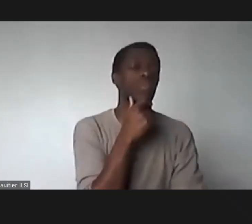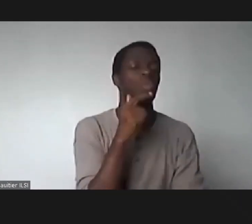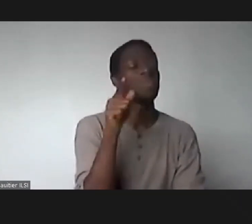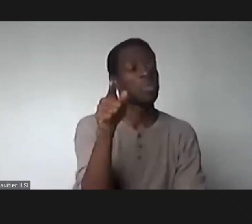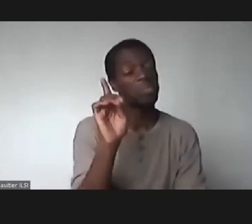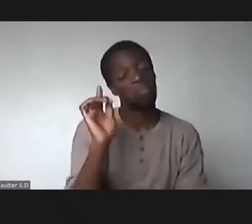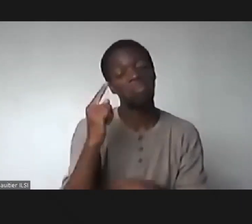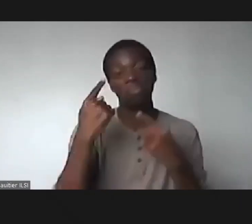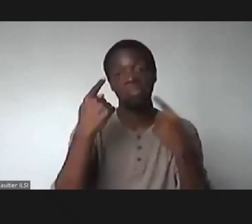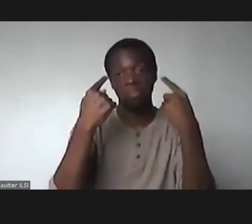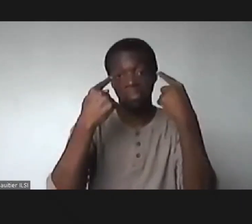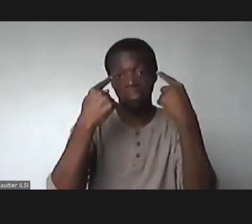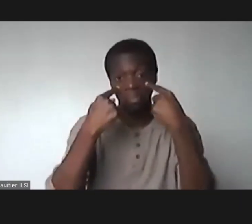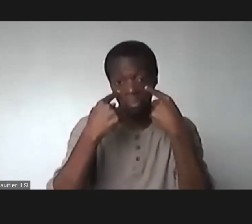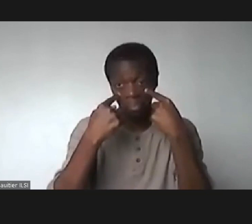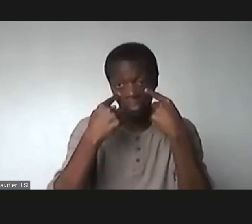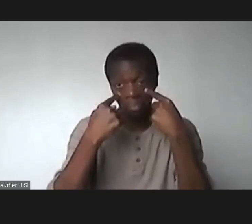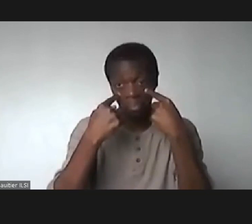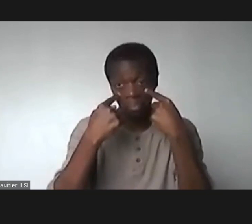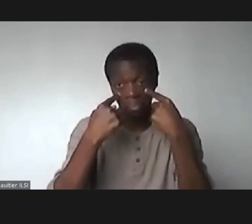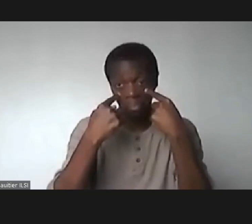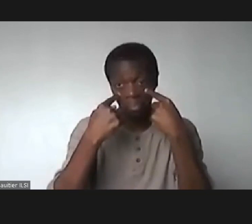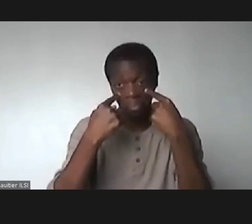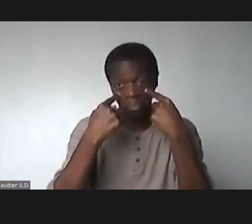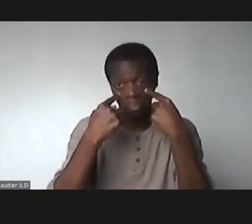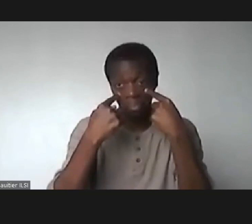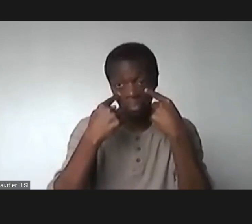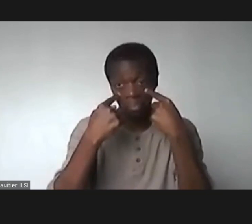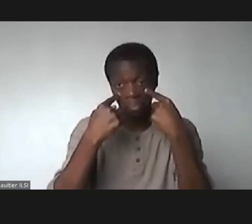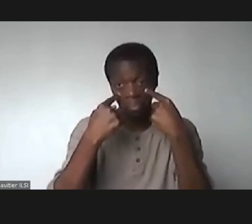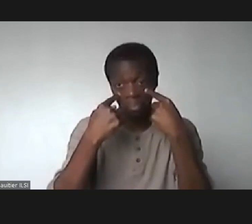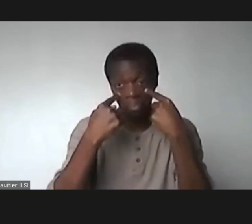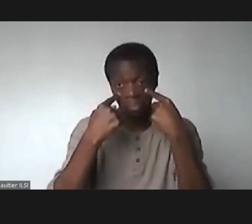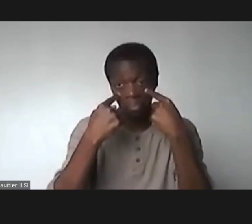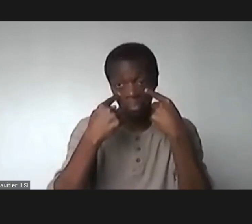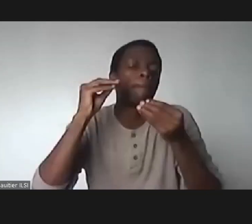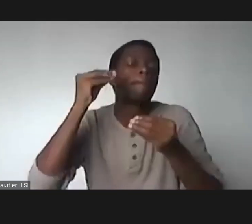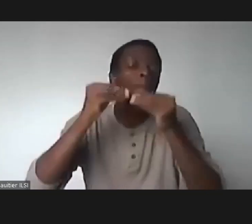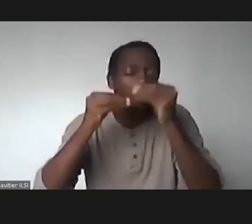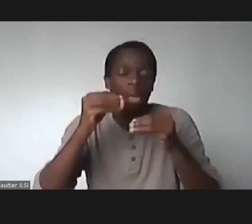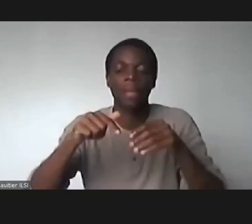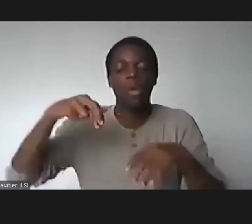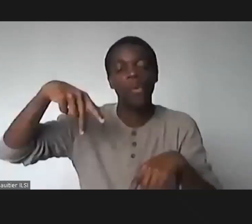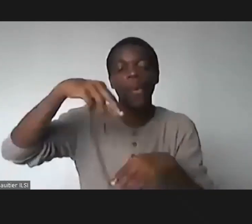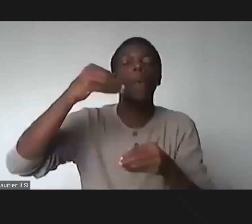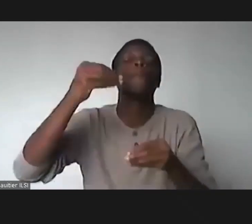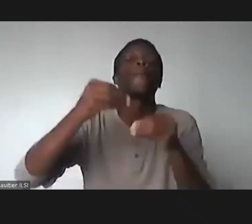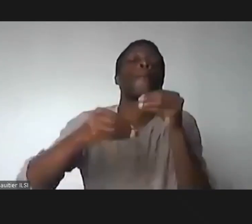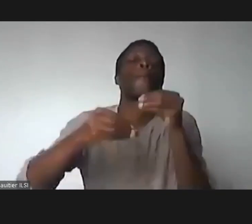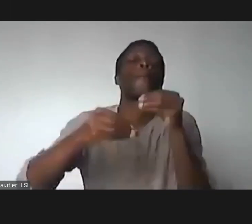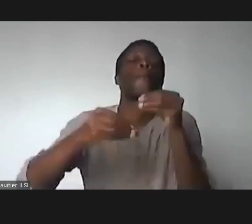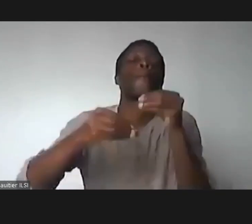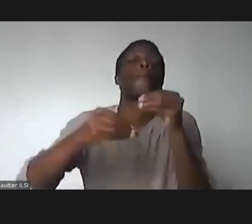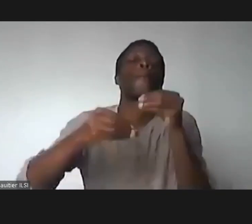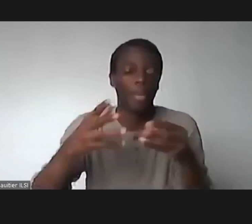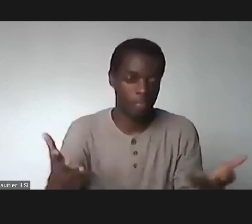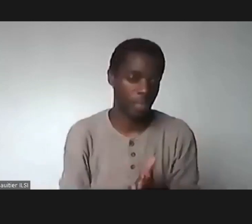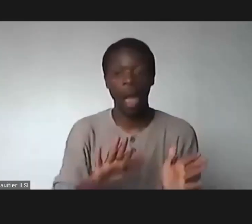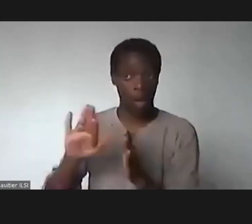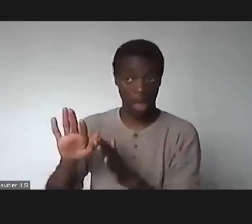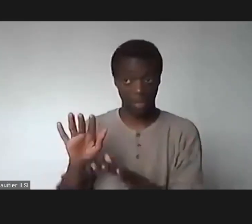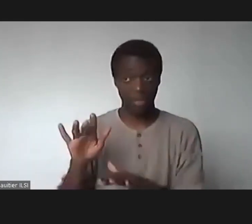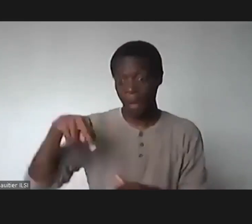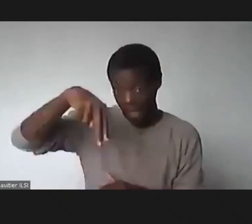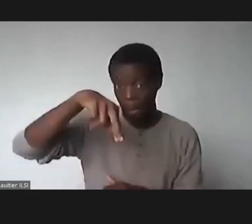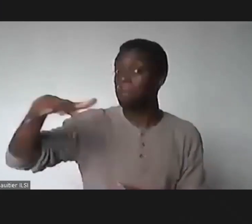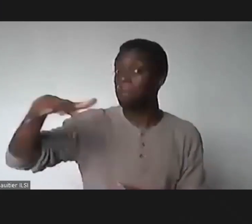solamente alguna dificultad para caminar o para subir escaleras, no necesariamente esa persona tiene una discapacidad o una deficiencia física, es lo que quiso decir